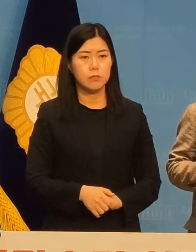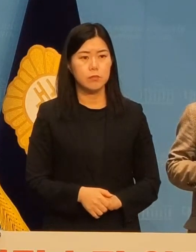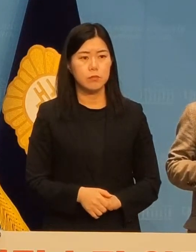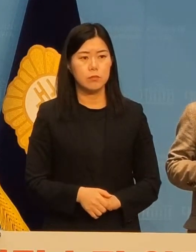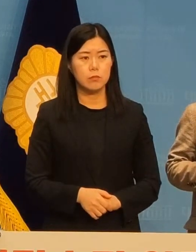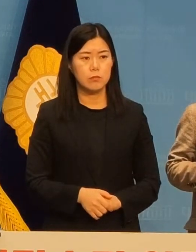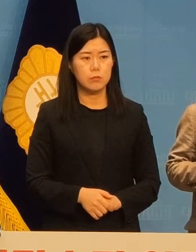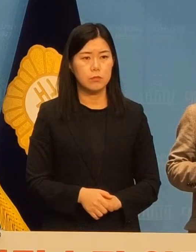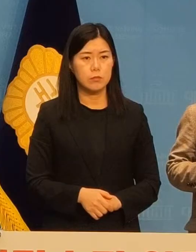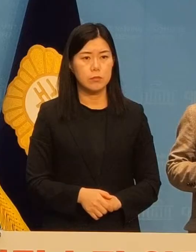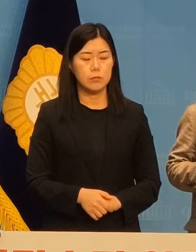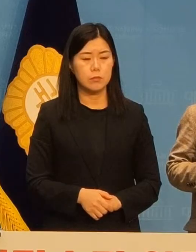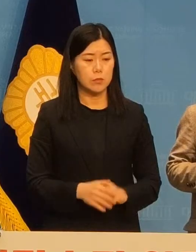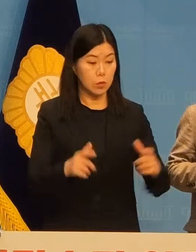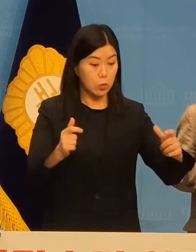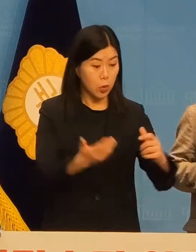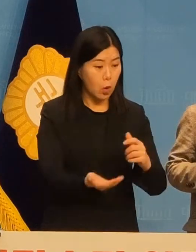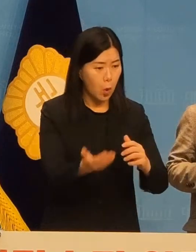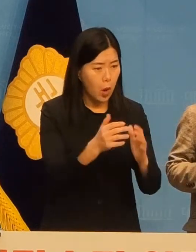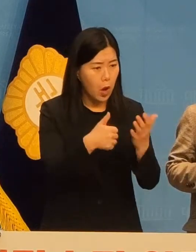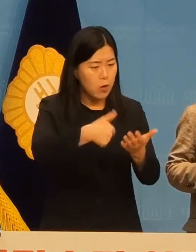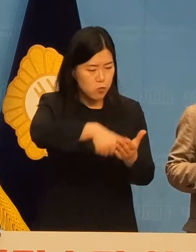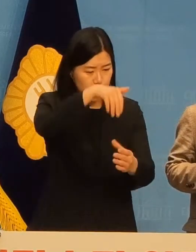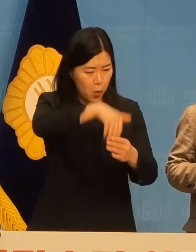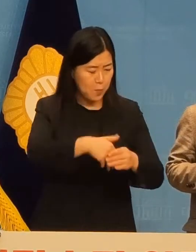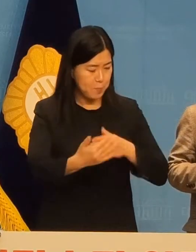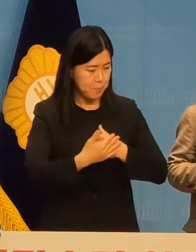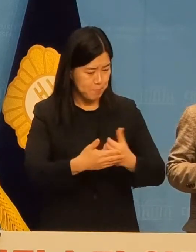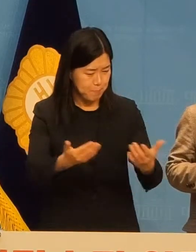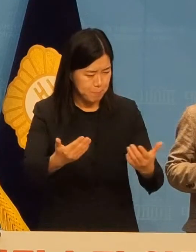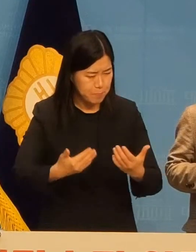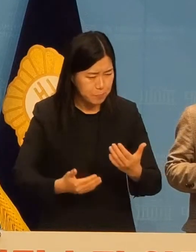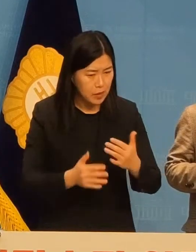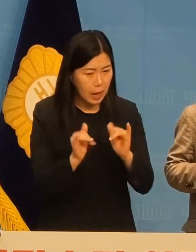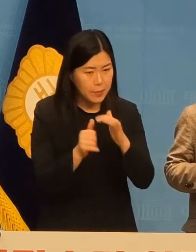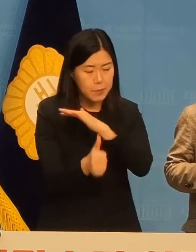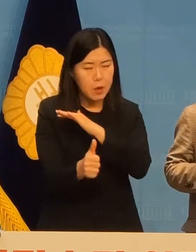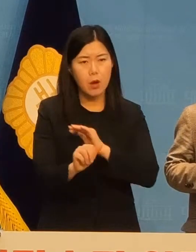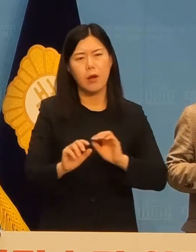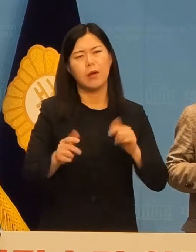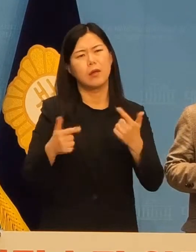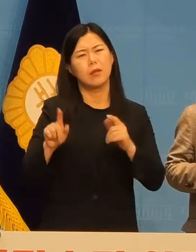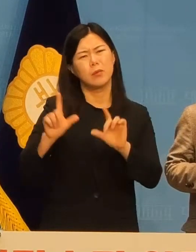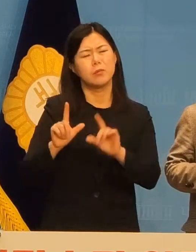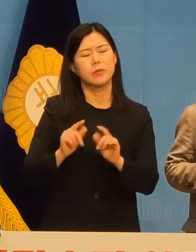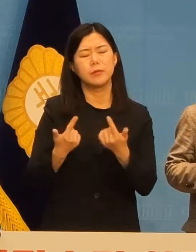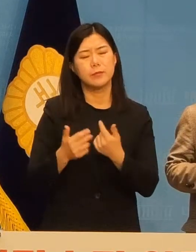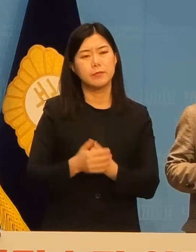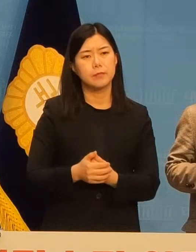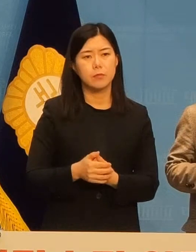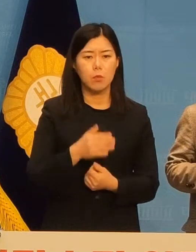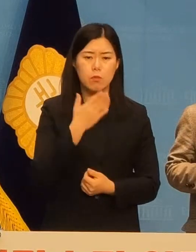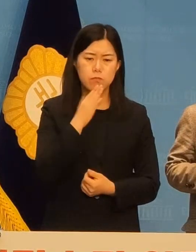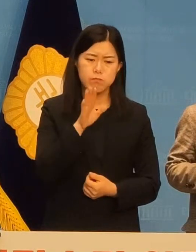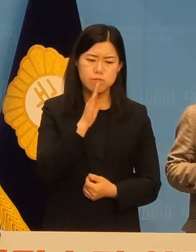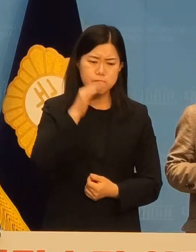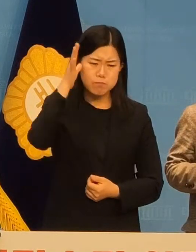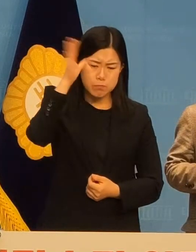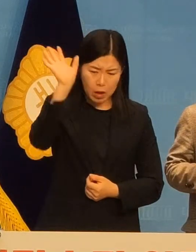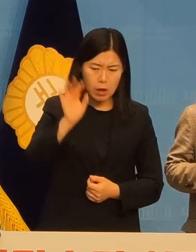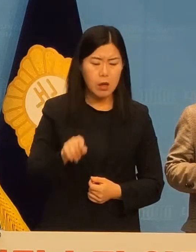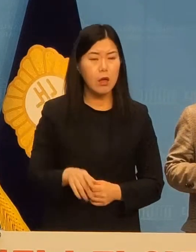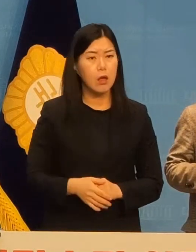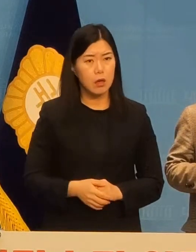자신에게 투표해준 분들을 대표하고 있지는 않습니다. 엉뚱한 행위만 하고 있습니다.